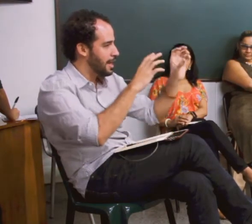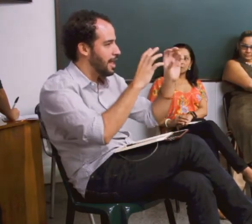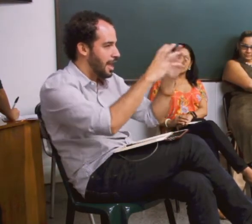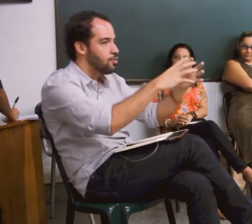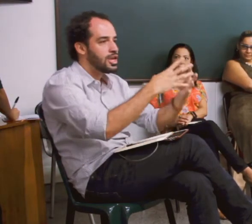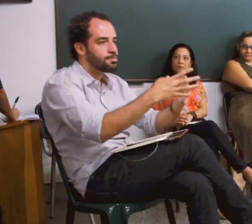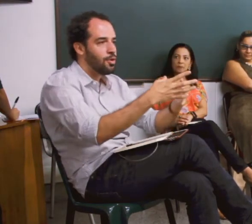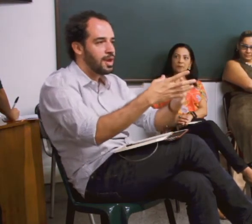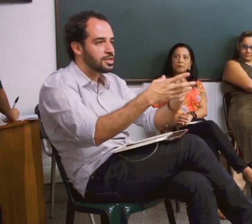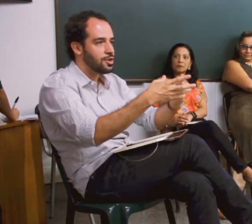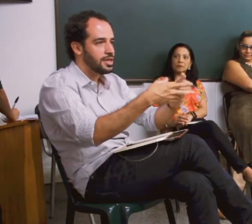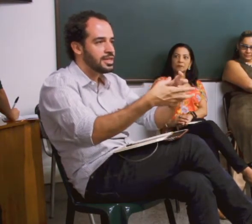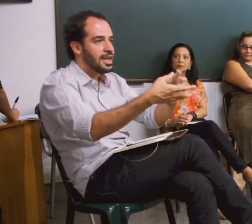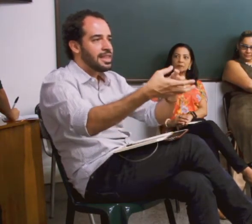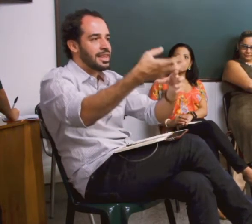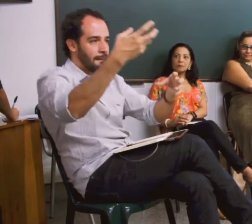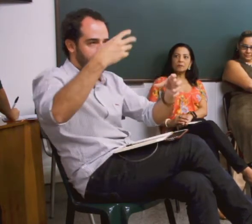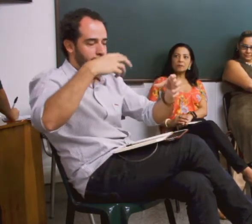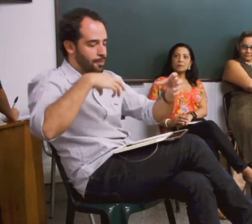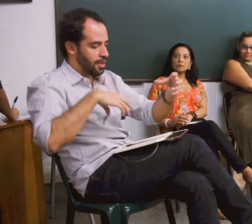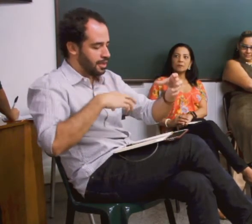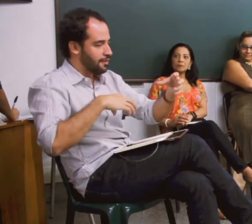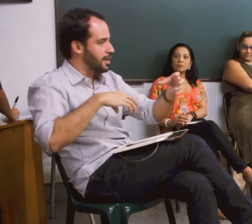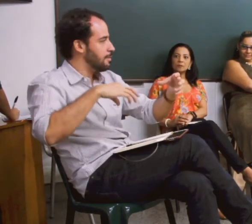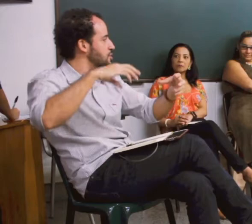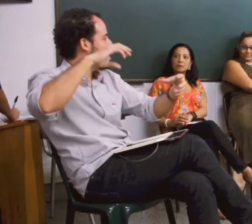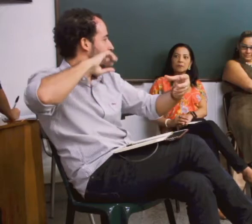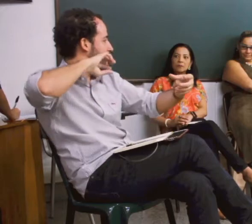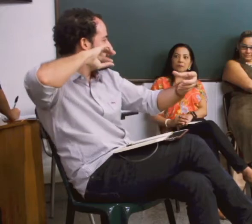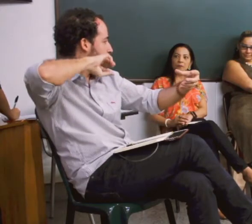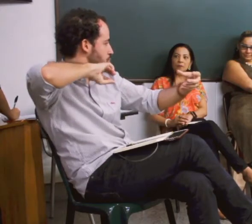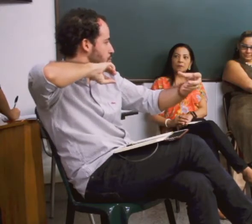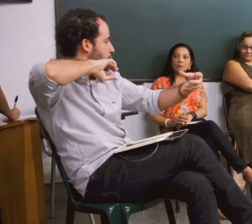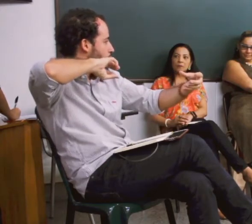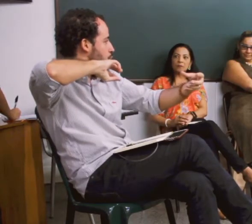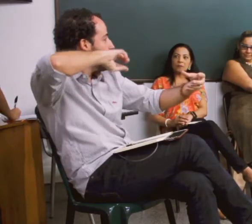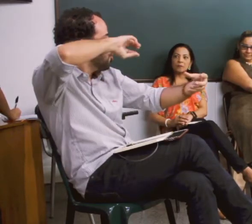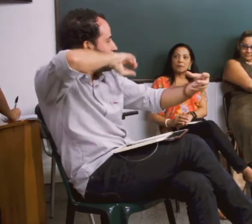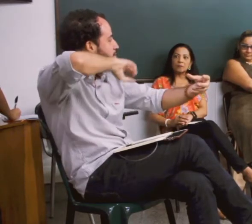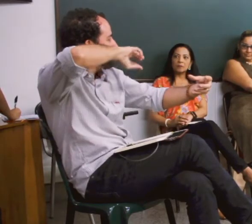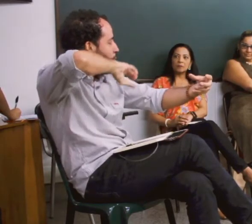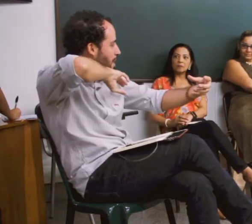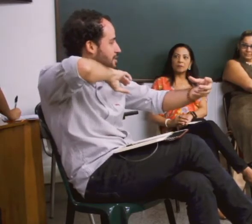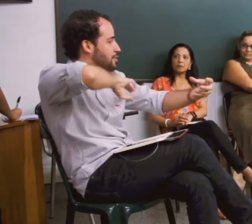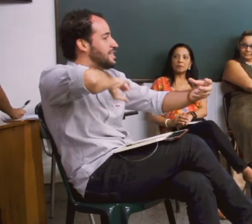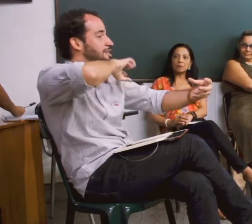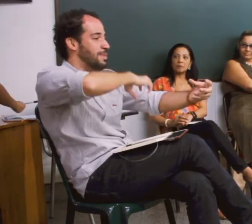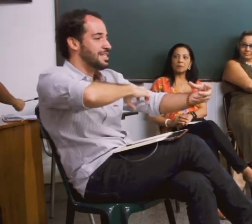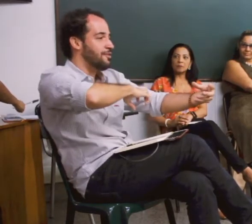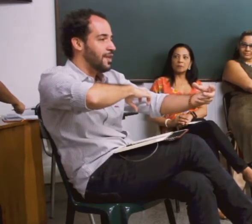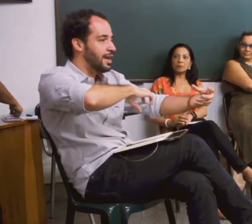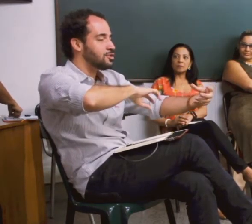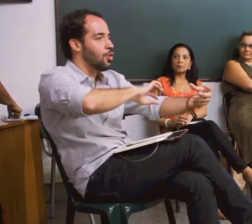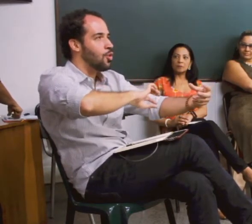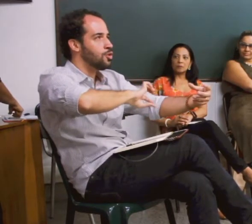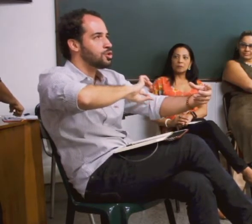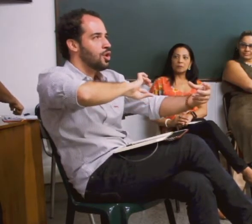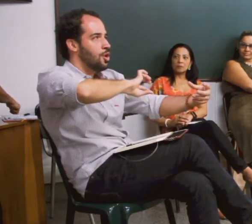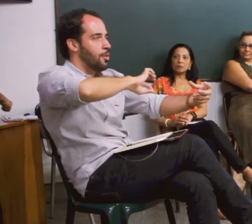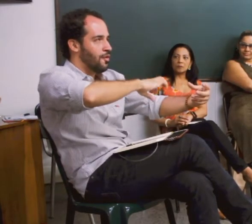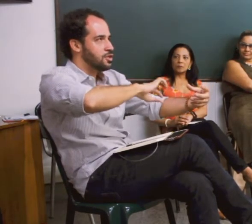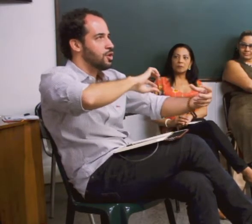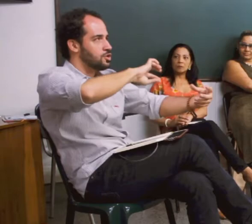especializar la mirada en unas poblaciones, también identificamos que en el plan de desarrollo son unas poblaciones específicas o